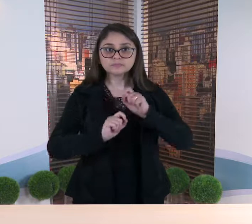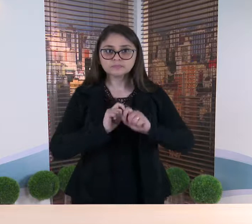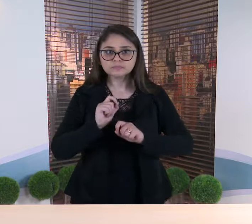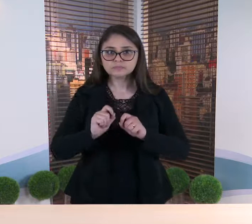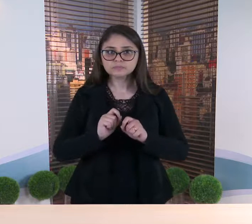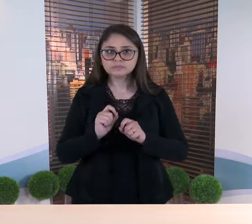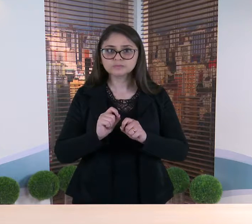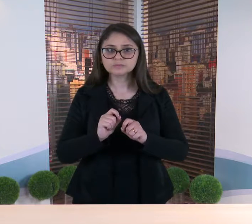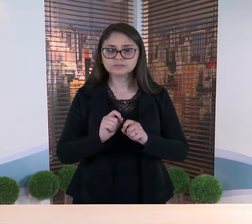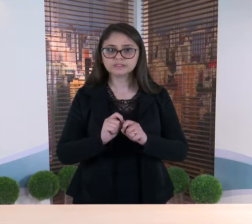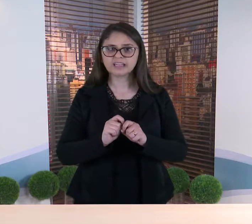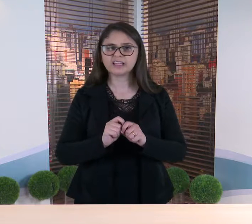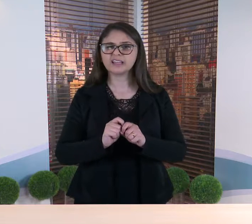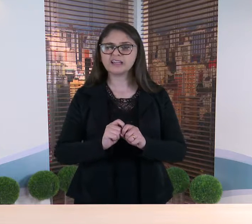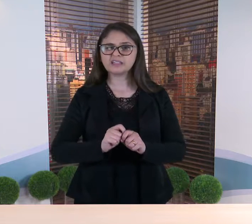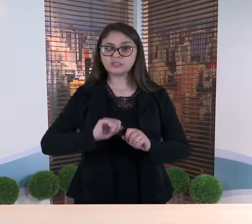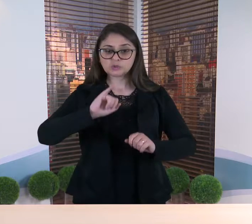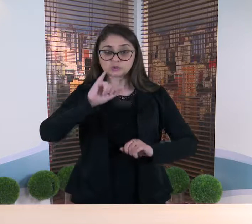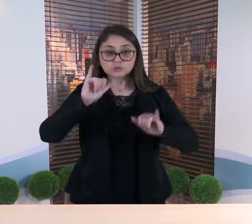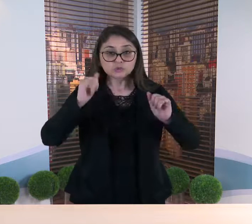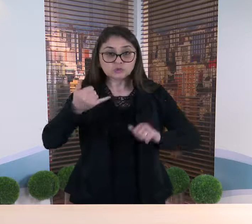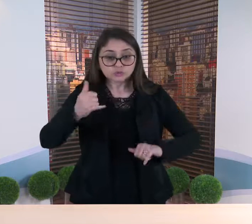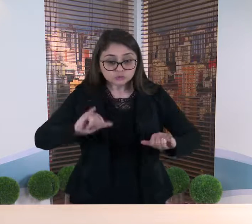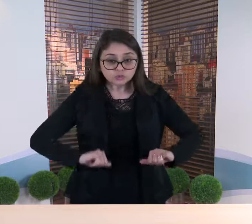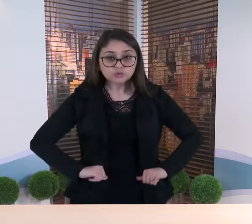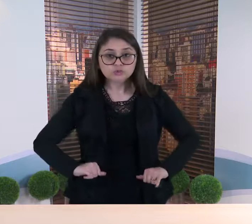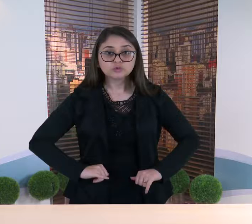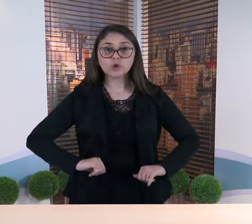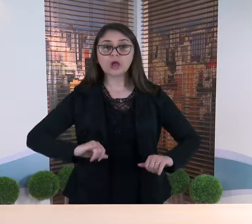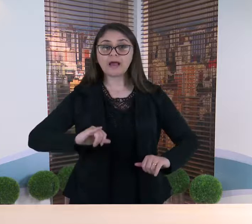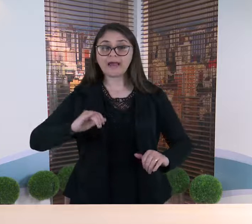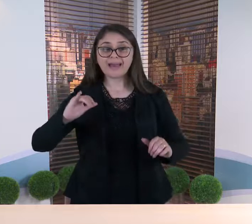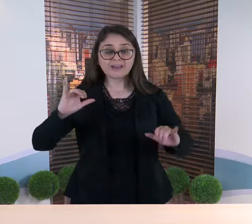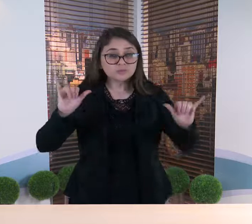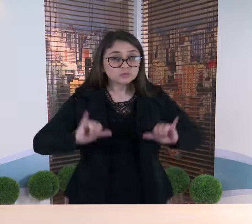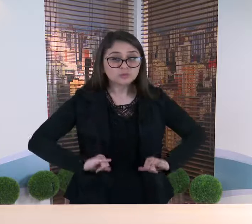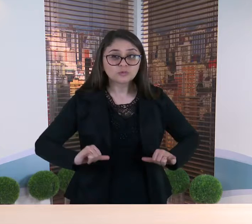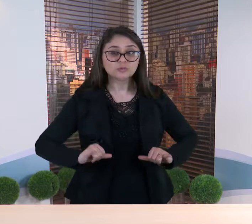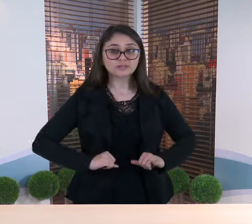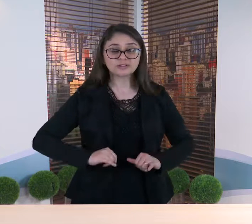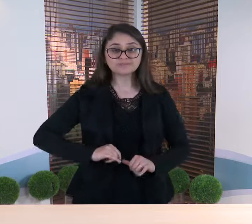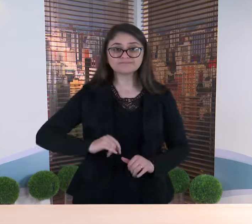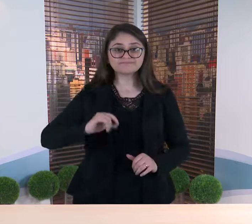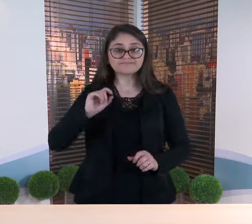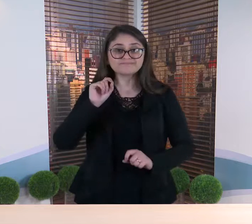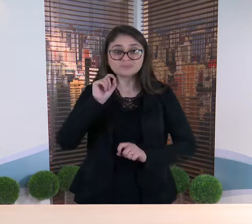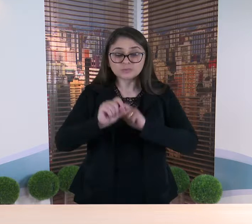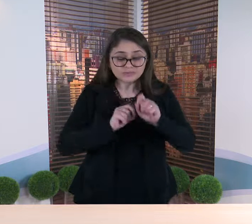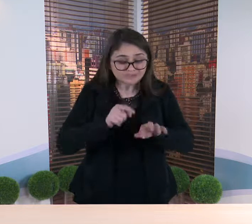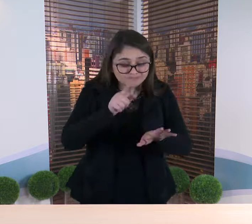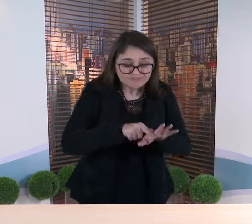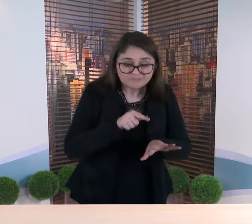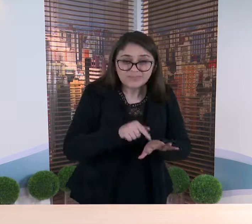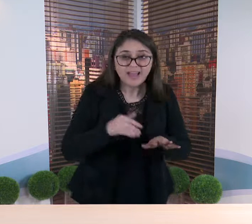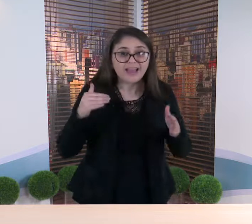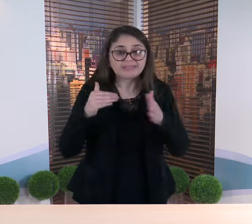a planta do pé até ao alto da cabeça. E Jó, tomando um pedaço de telha